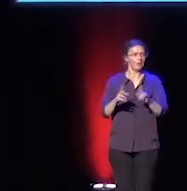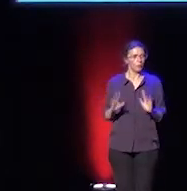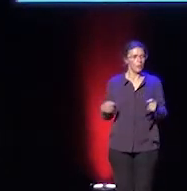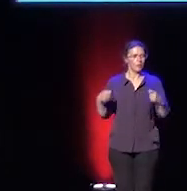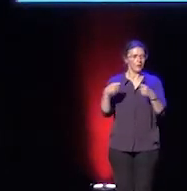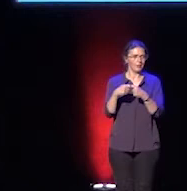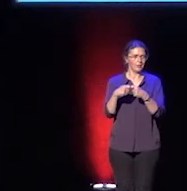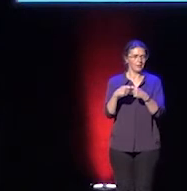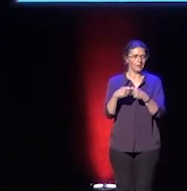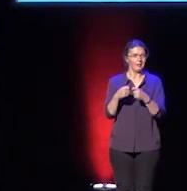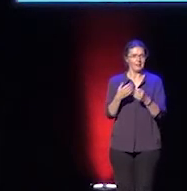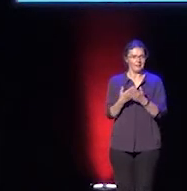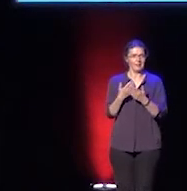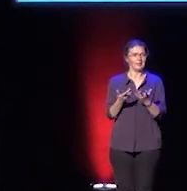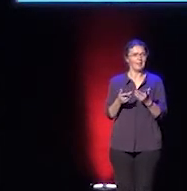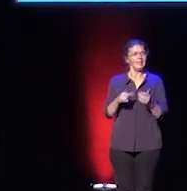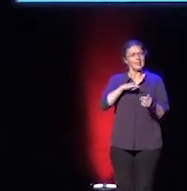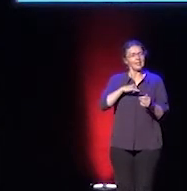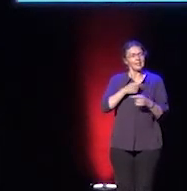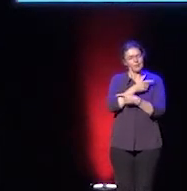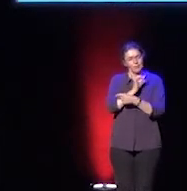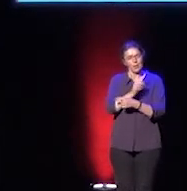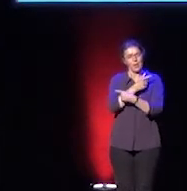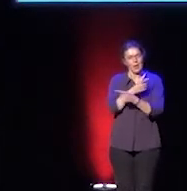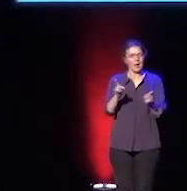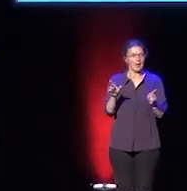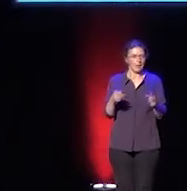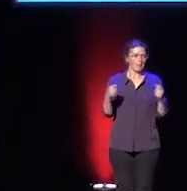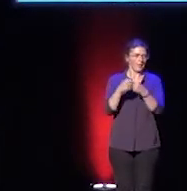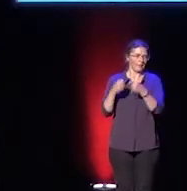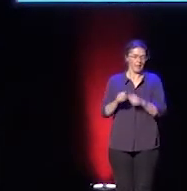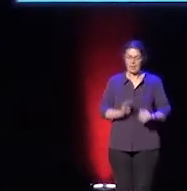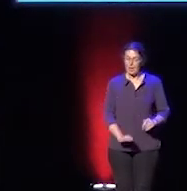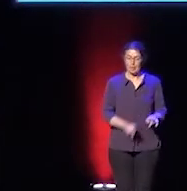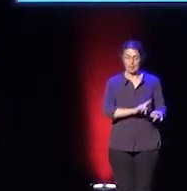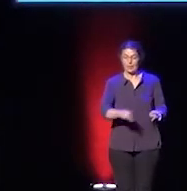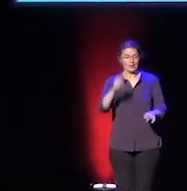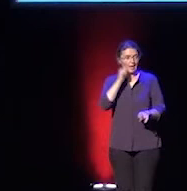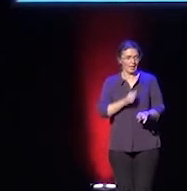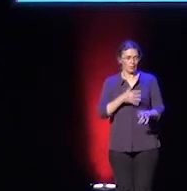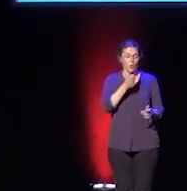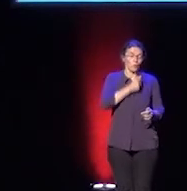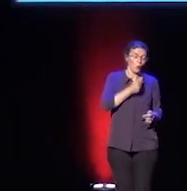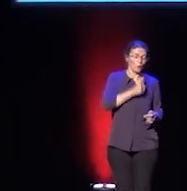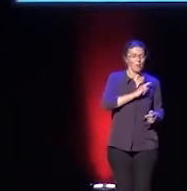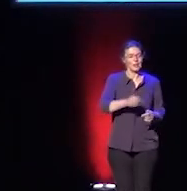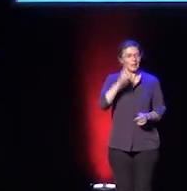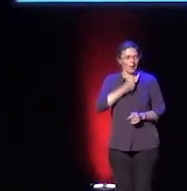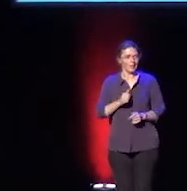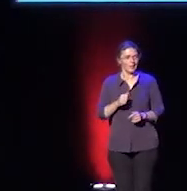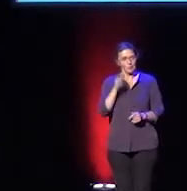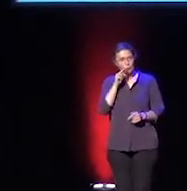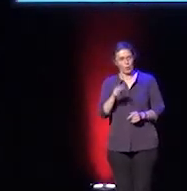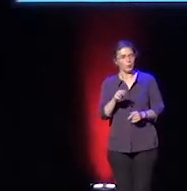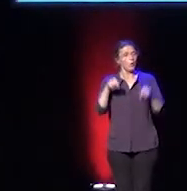Verband, der die Interessen aller seiner Mitglieder von klein bis alt, von jung bis alt im Auge hat.